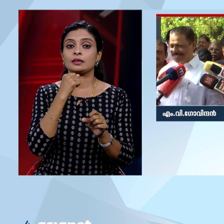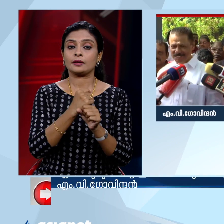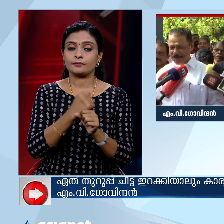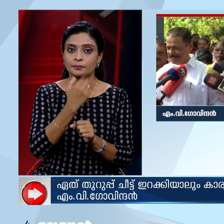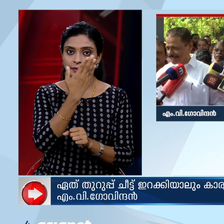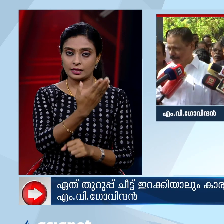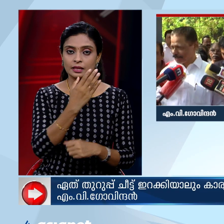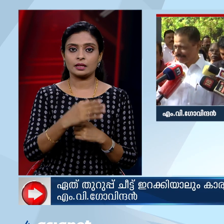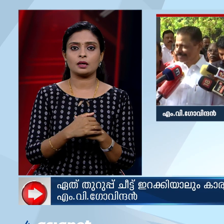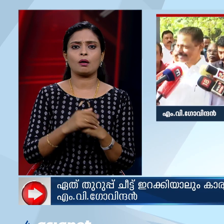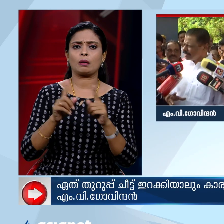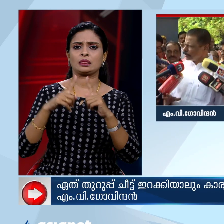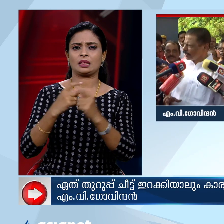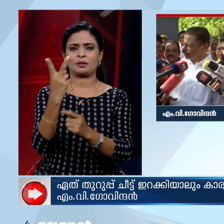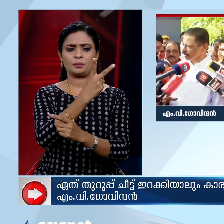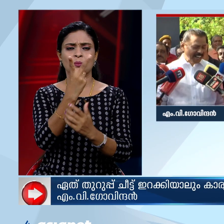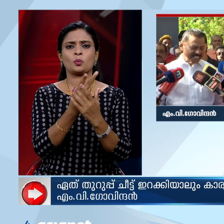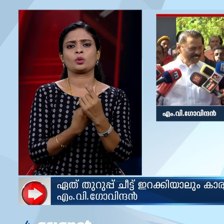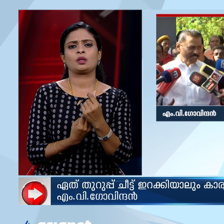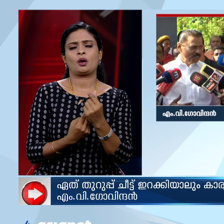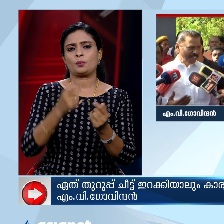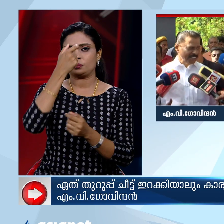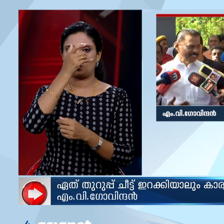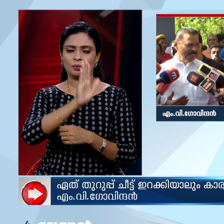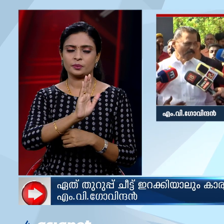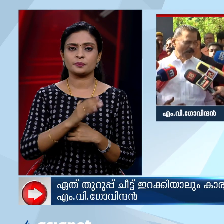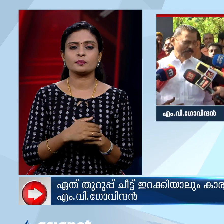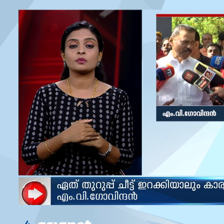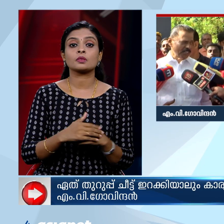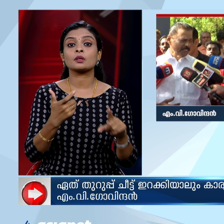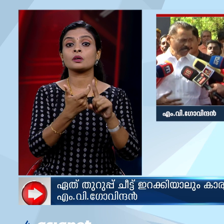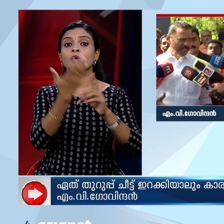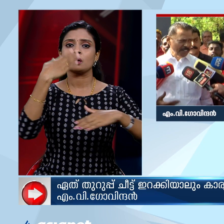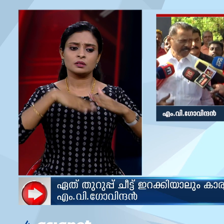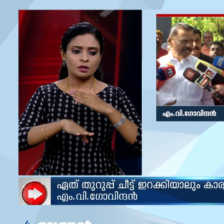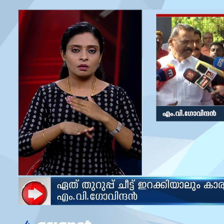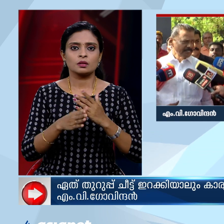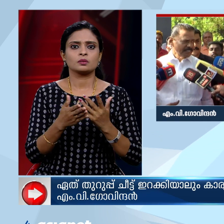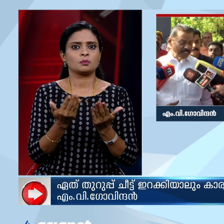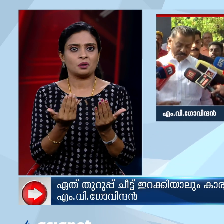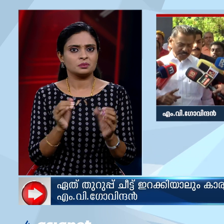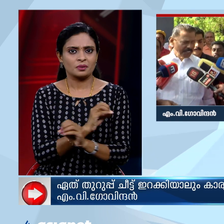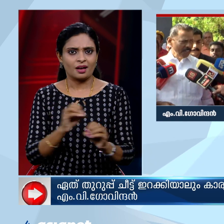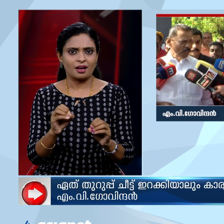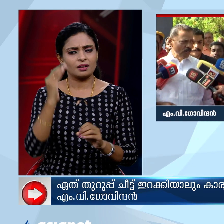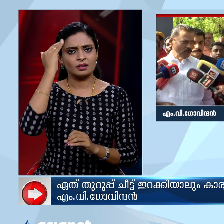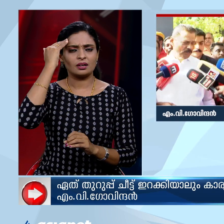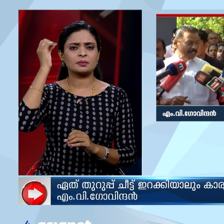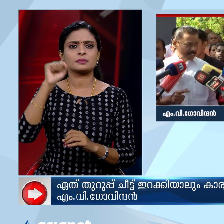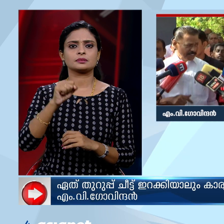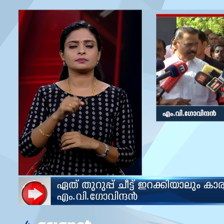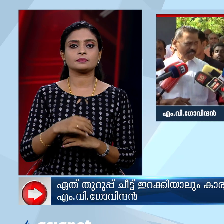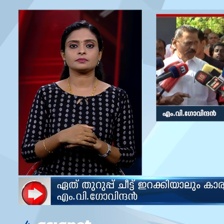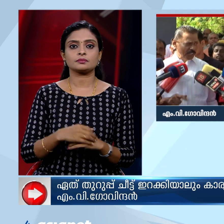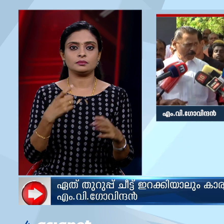തമ്മിലുള്ള ഒരു പ്രശ്നമല്ല അവതരിപ്പിച്ചത്. ഇവർ പ്രചരണമൊന്നുമില്ല. ആ എഞ്ചിനീയറിംഗ് ഒന്നും കേരളത്തിൽ ഫലപ്രദമില്ല എന്ന് ആർക്കറിയാത്തതും ഇവർ തന്നെയാണല്ലോ.